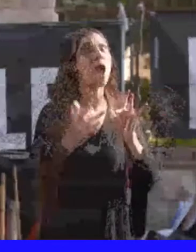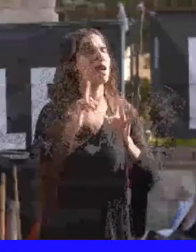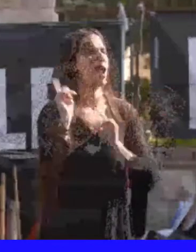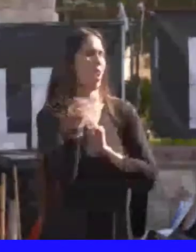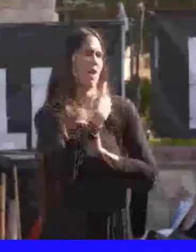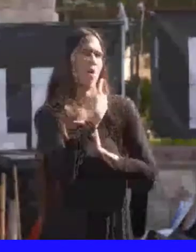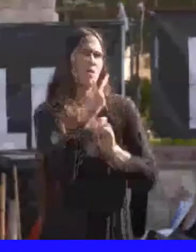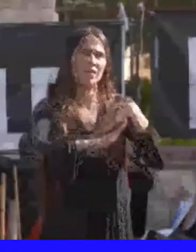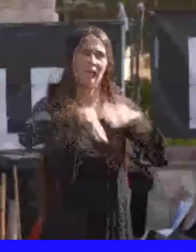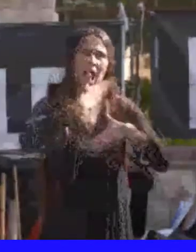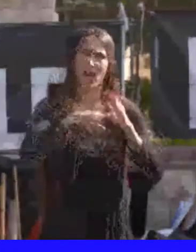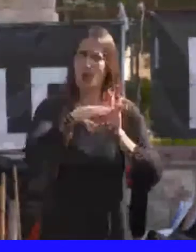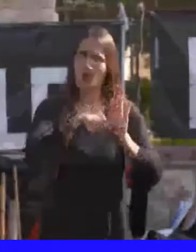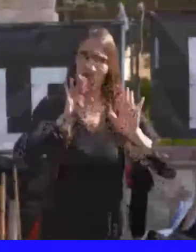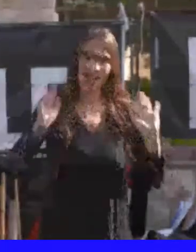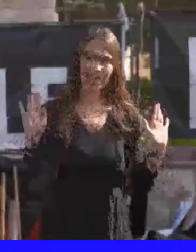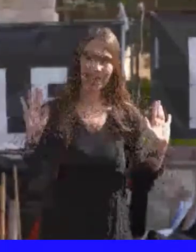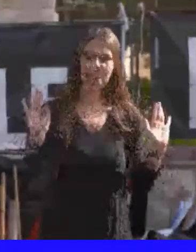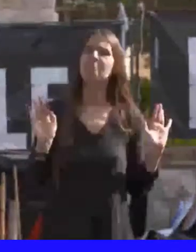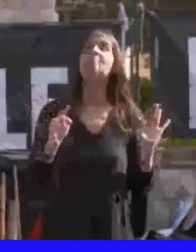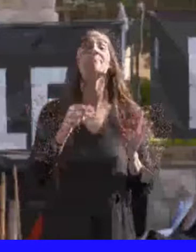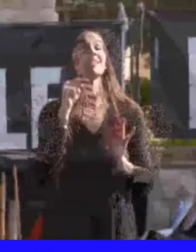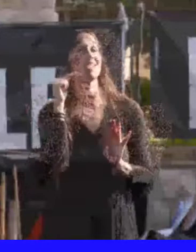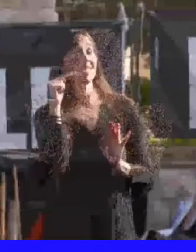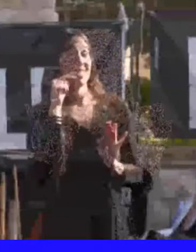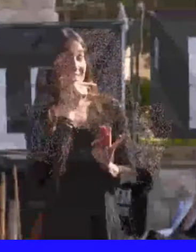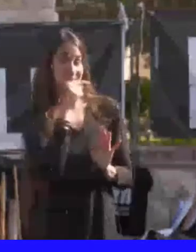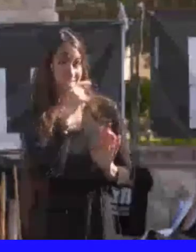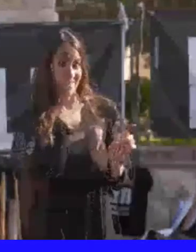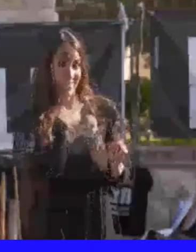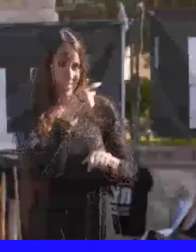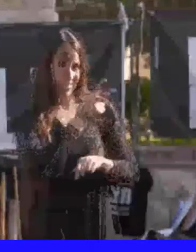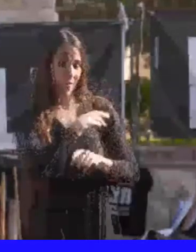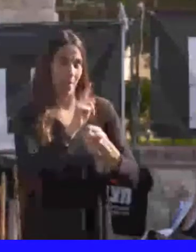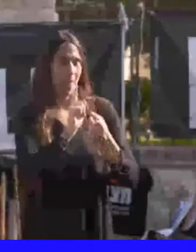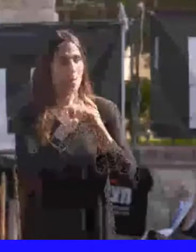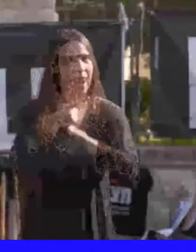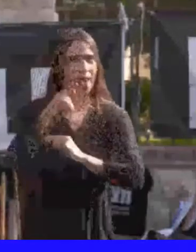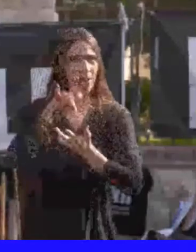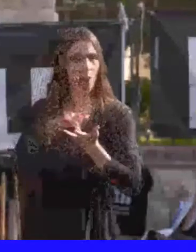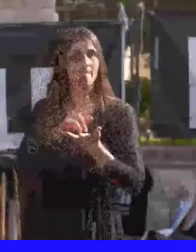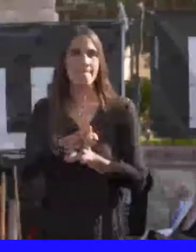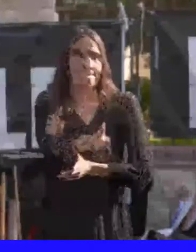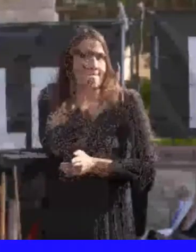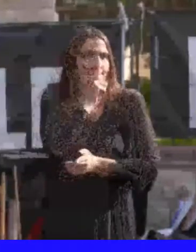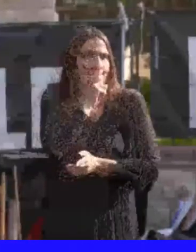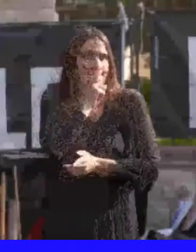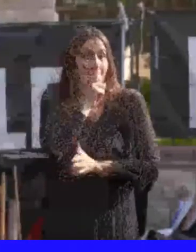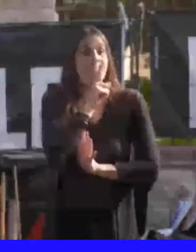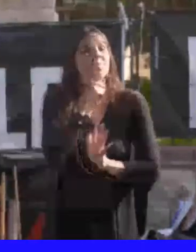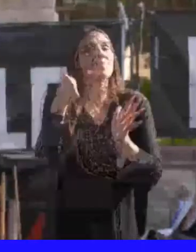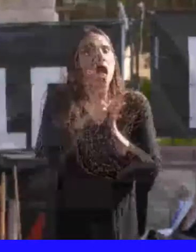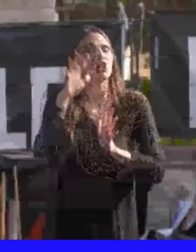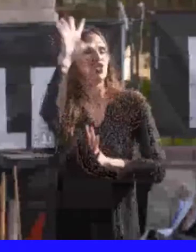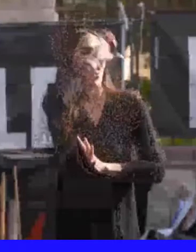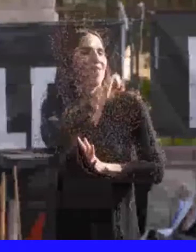לכל תהליך חוקי. וזה האחרון, ממלא המקום, מילא פיו מים עד